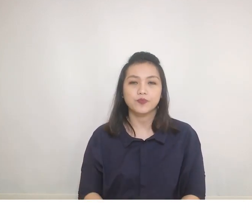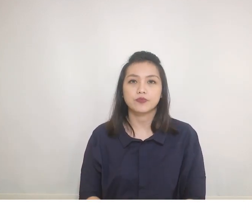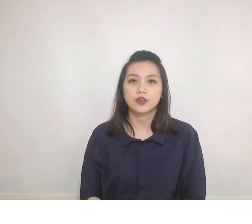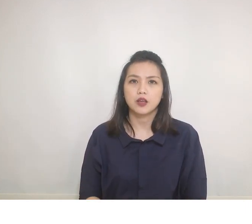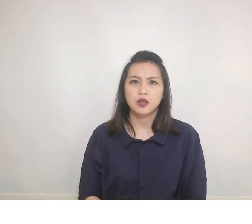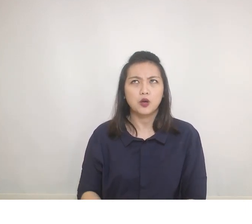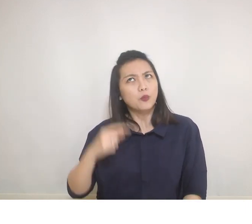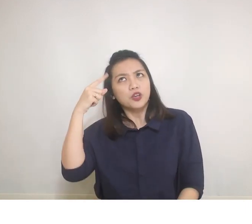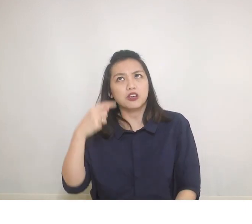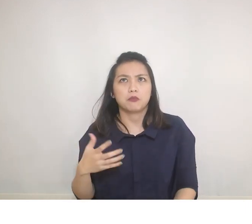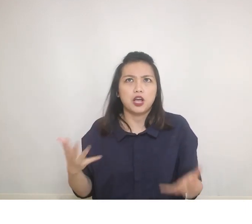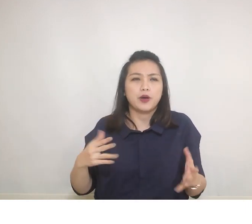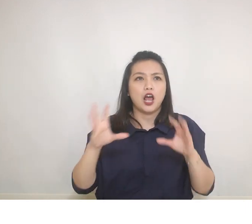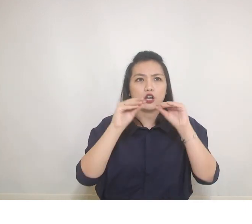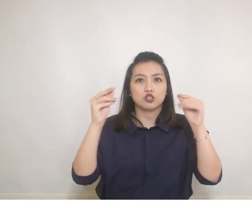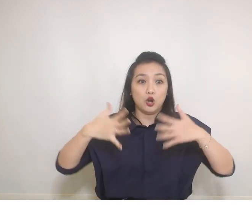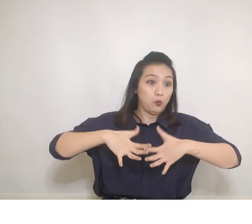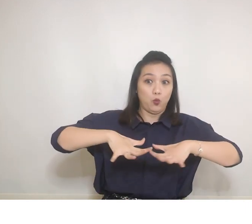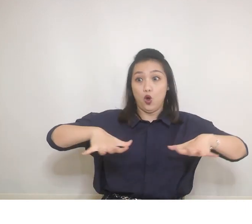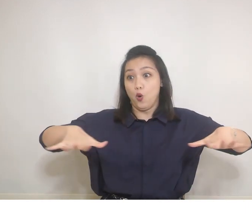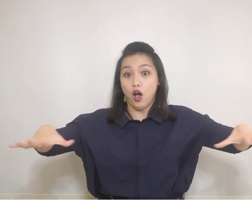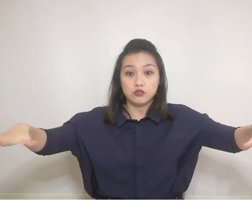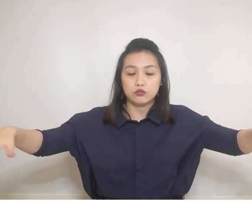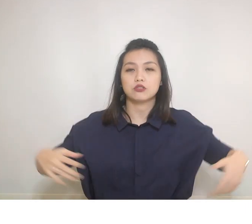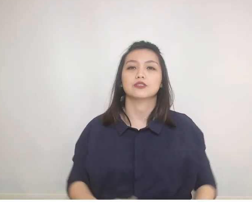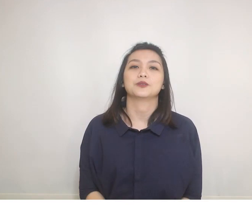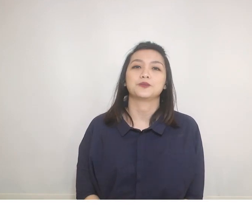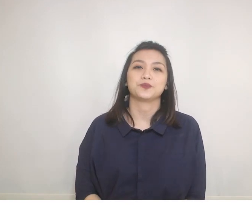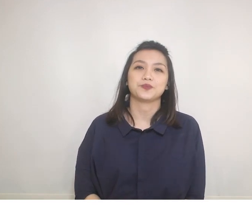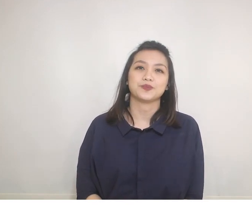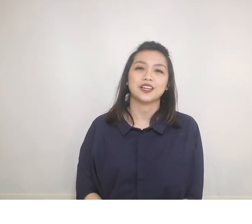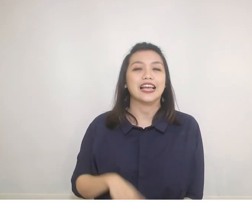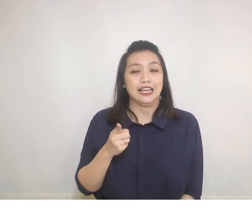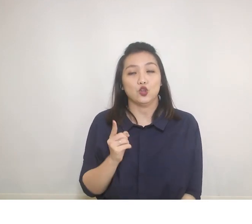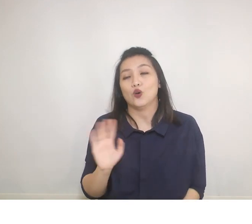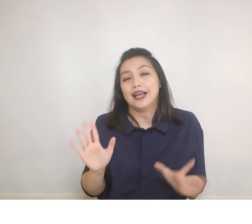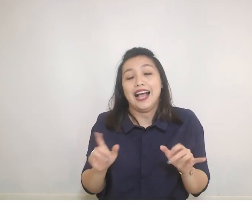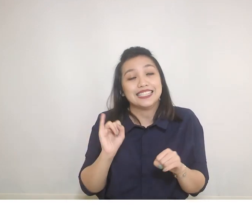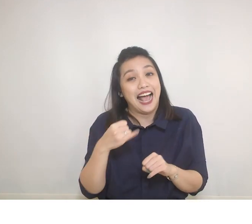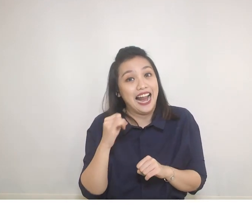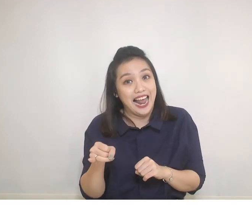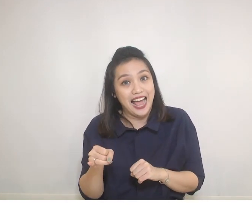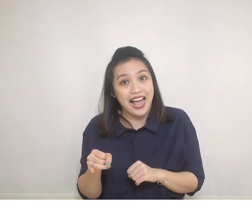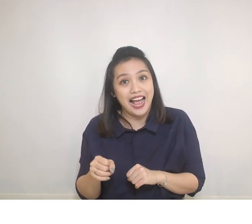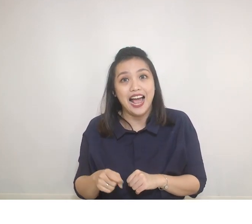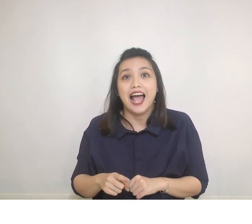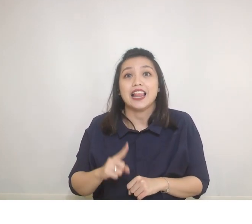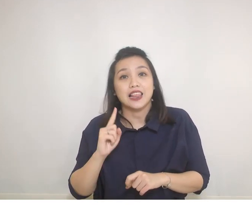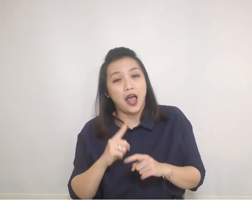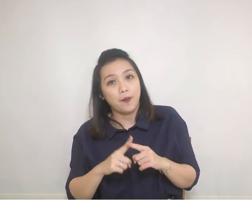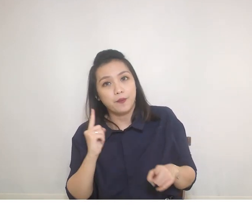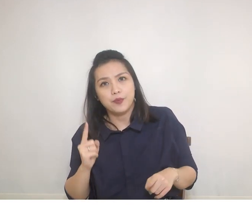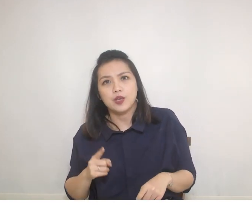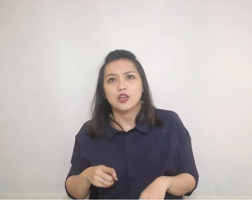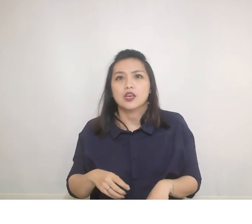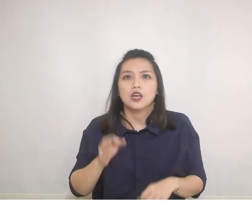Dia sering ngajak saya untuk berlibur, saya sering menolak. Banyak sekali alasan yang saya keluarkan sehingga kita tuh tidak memiliki quality time.